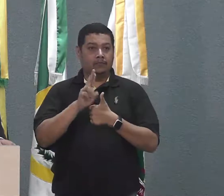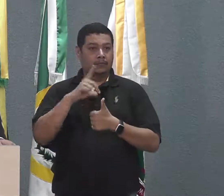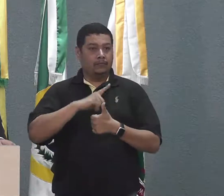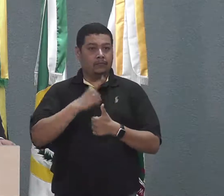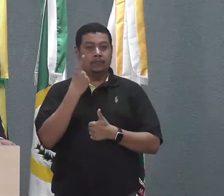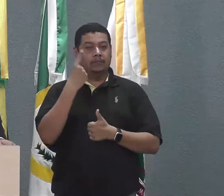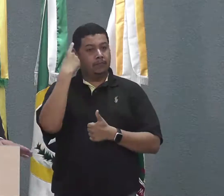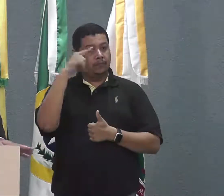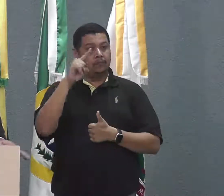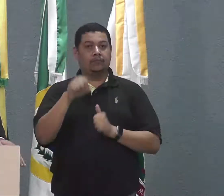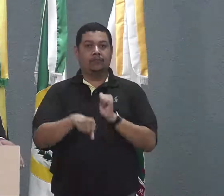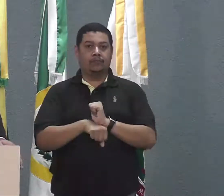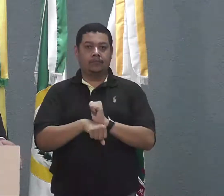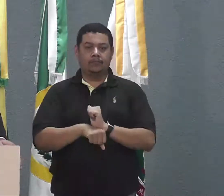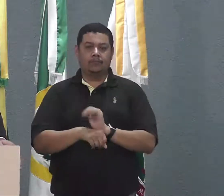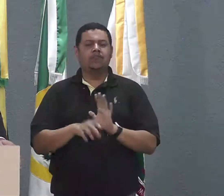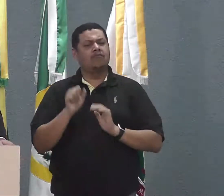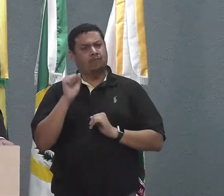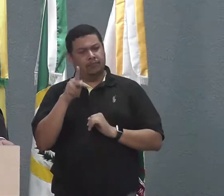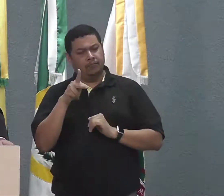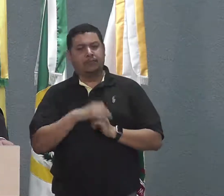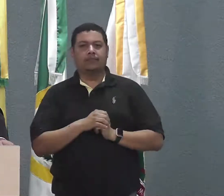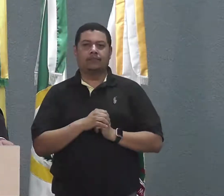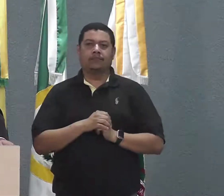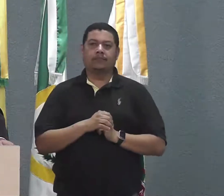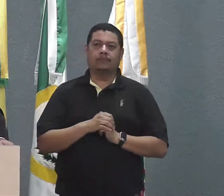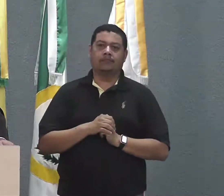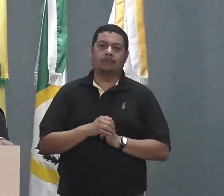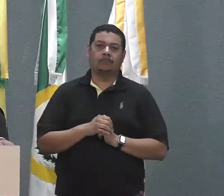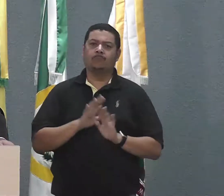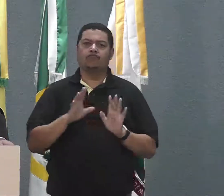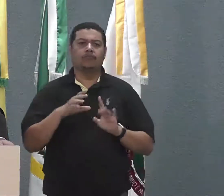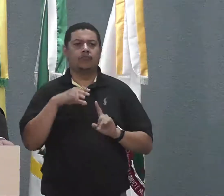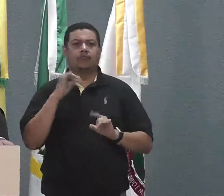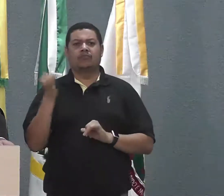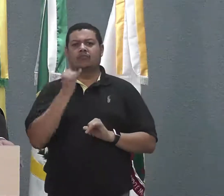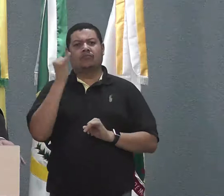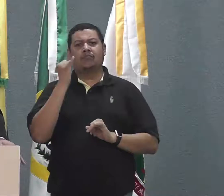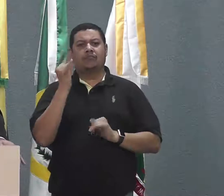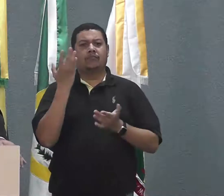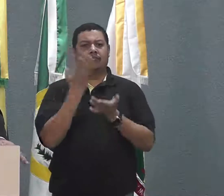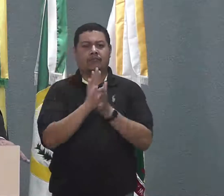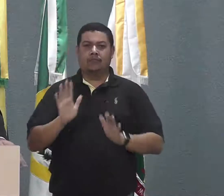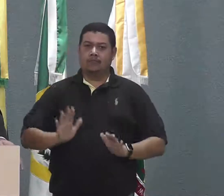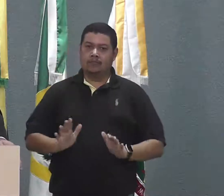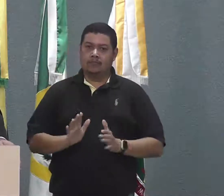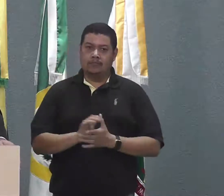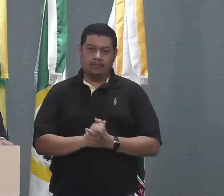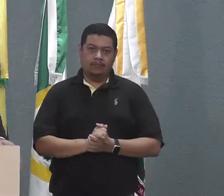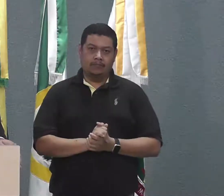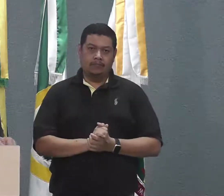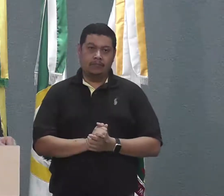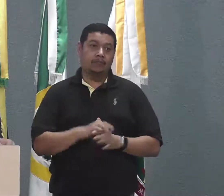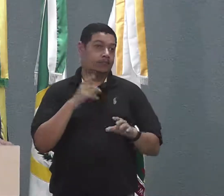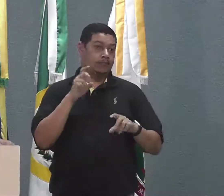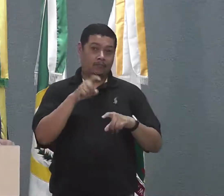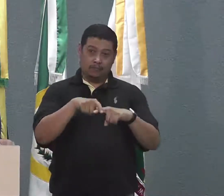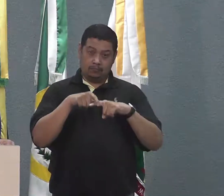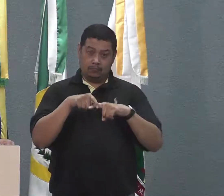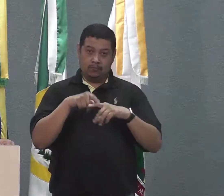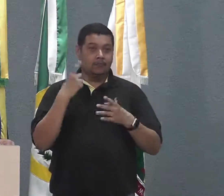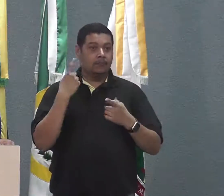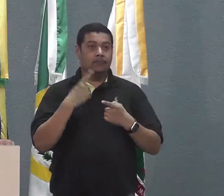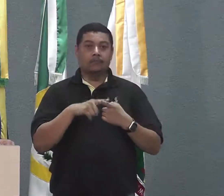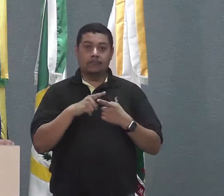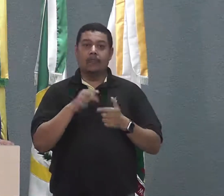de prazo. Tudo bem. Não é valor de prioridade matar a fome das pessoas? Por isso, a